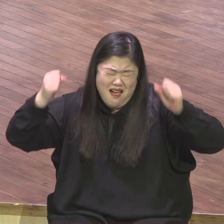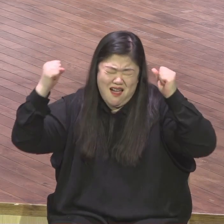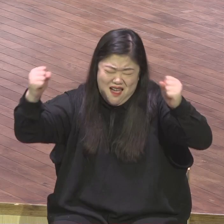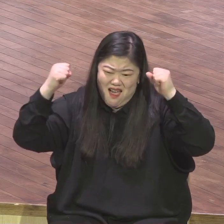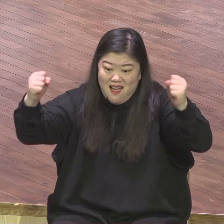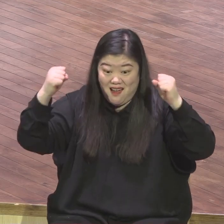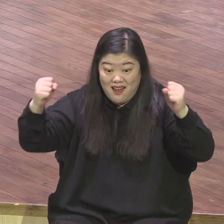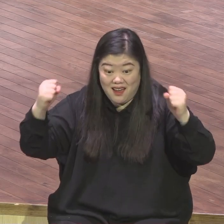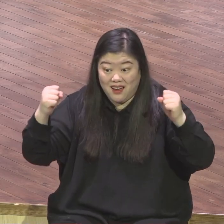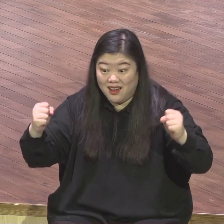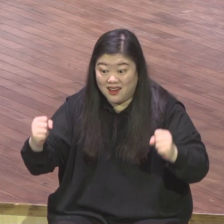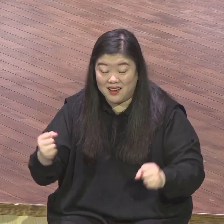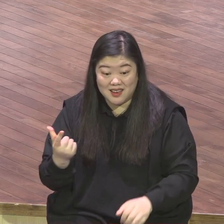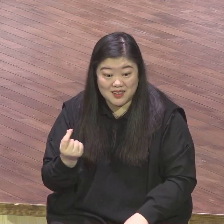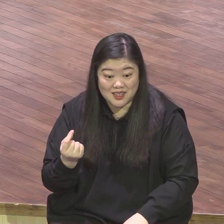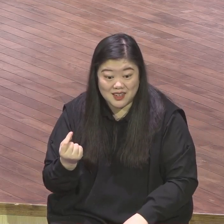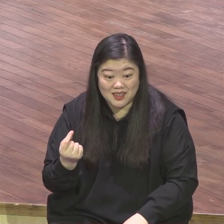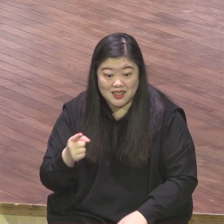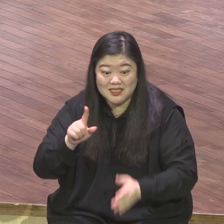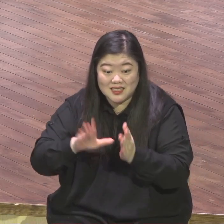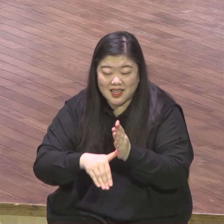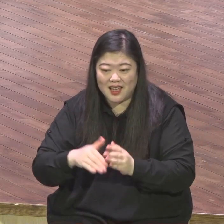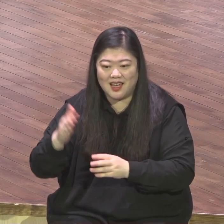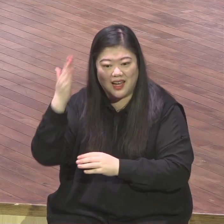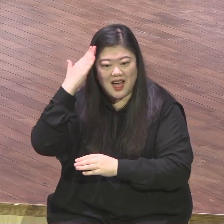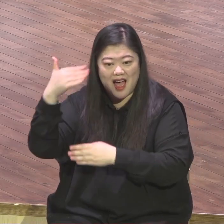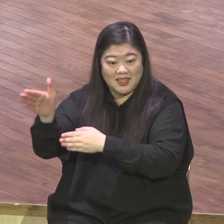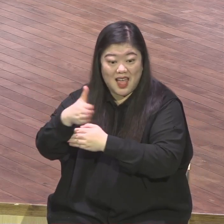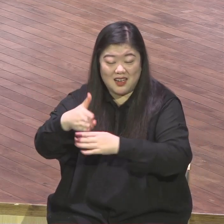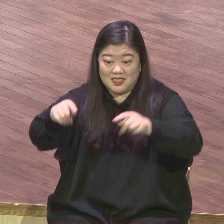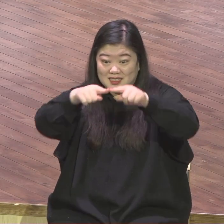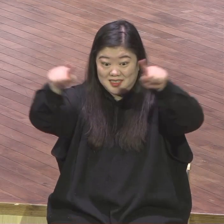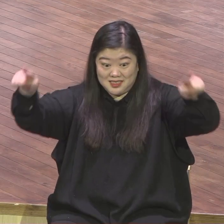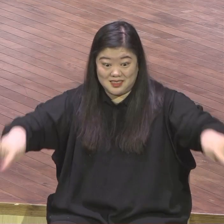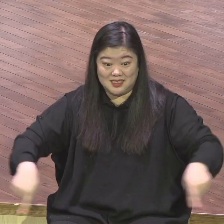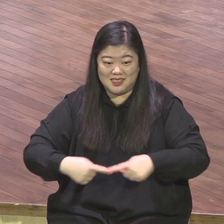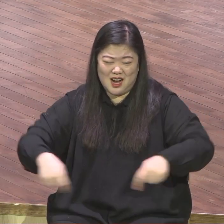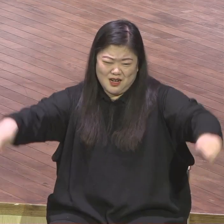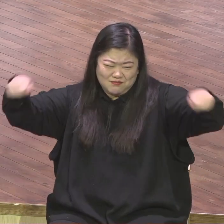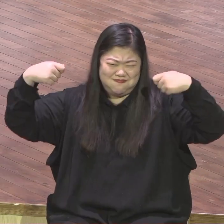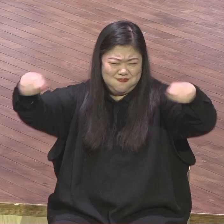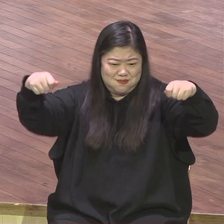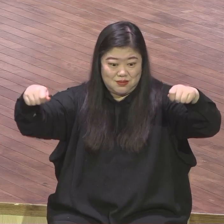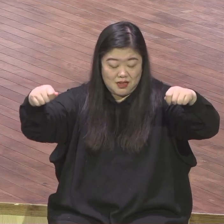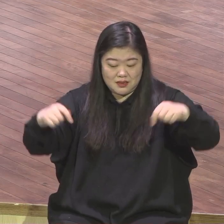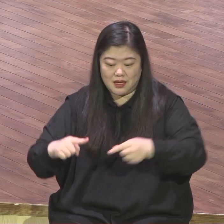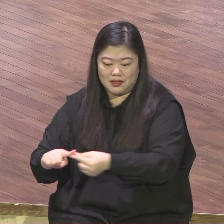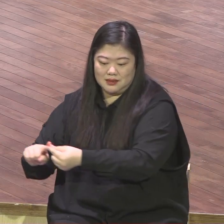당시에 승리한 선수들이요 태극기 들면서 환호를 했는데 거기에 한 가지 문구가 적혀 있었어요.